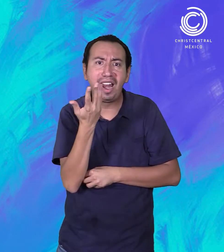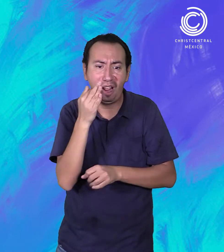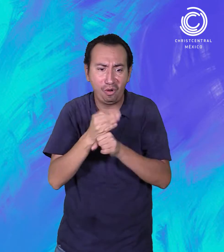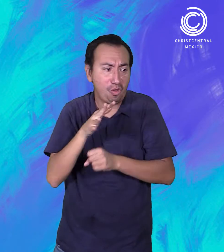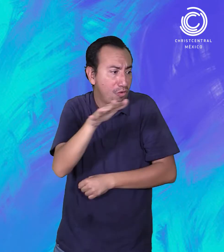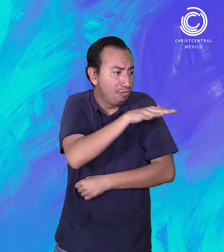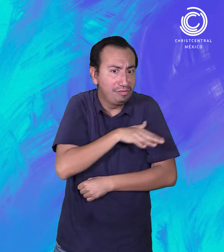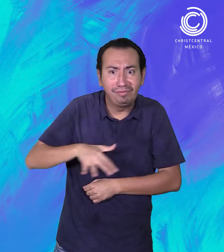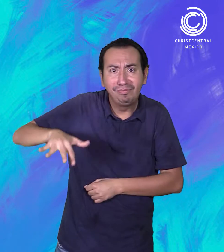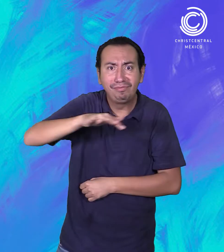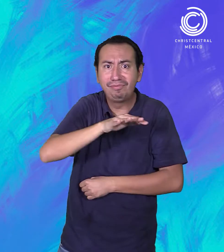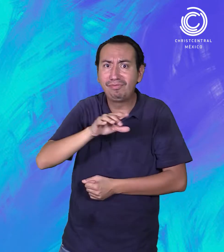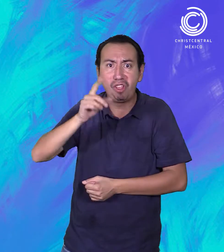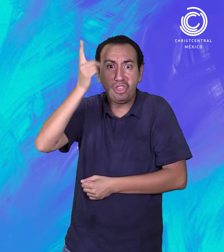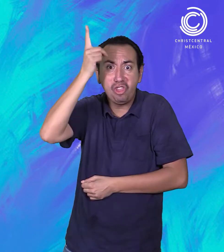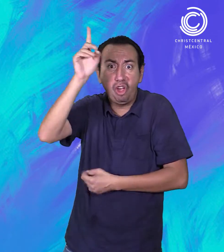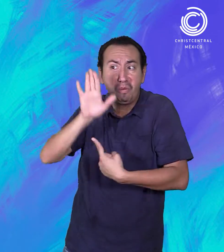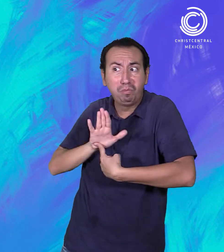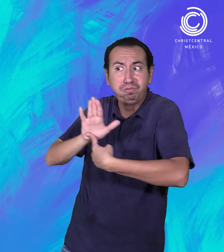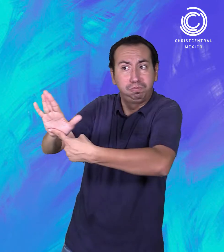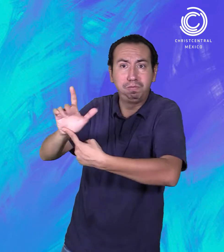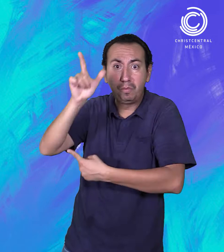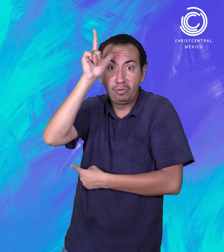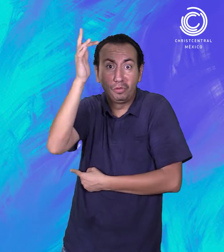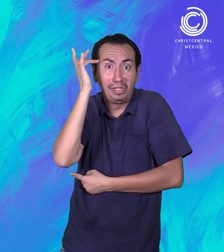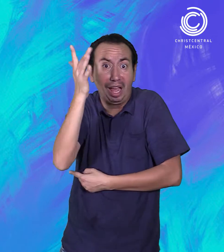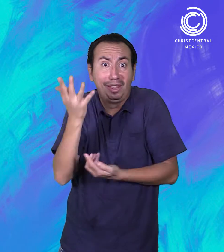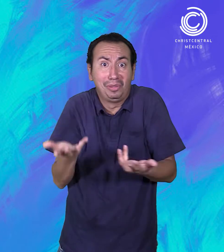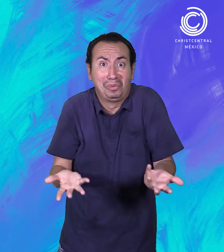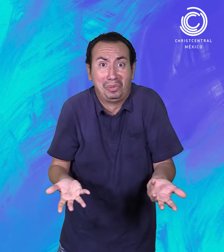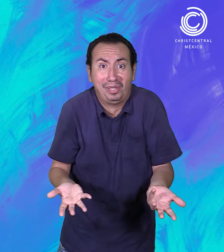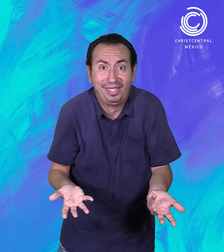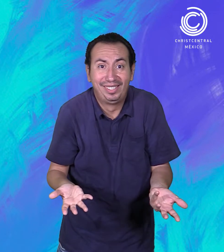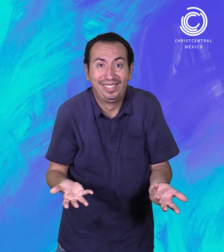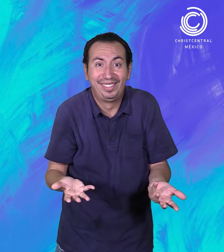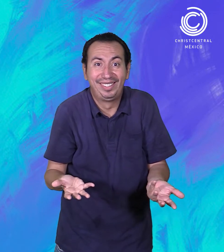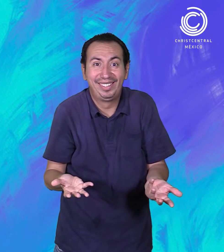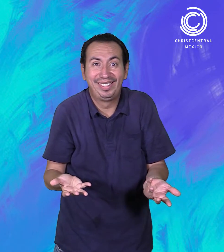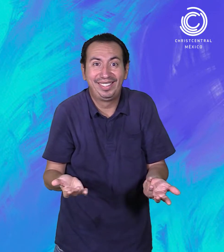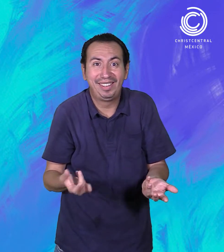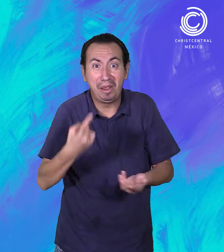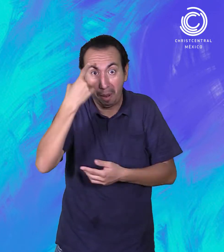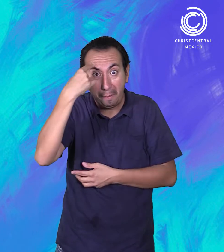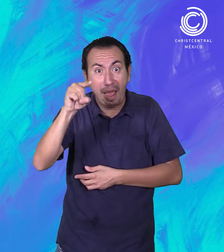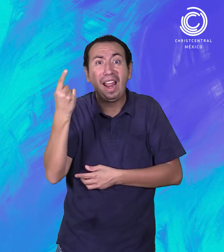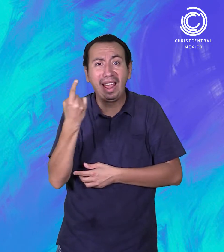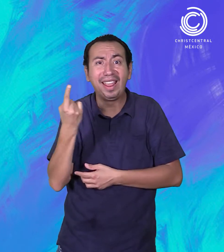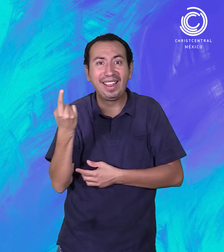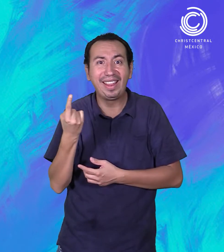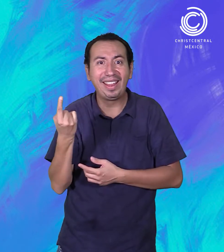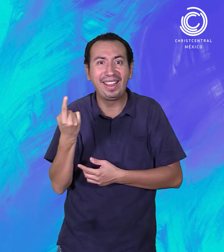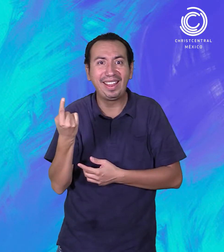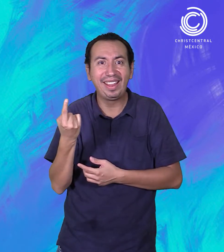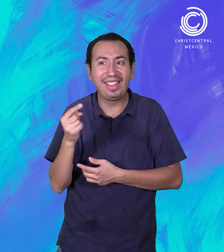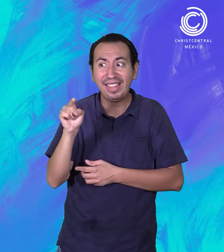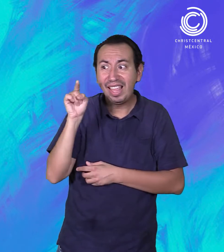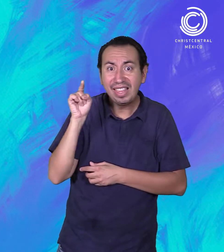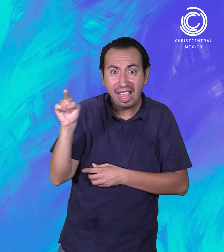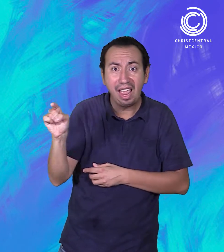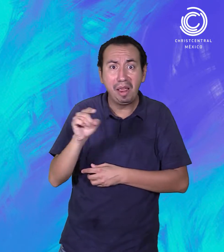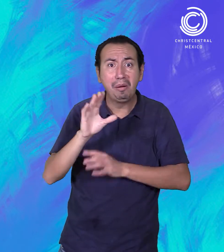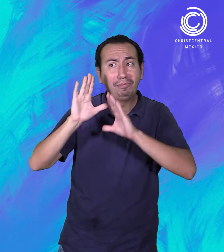que estaba alrededor, o para ellos mismos, o para el pueblo, con la intención de ser